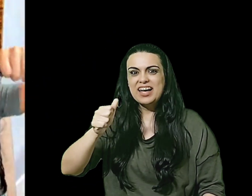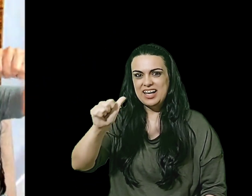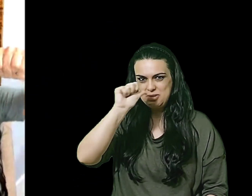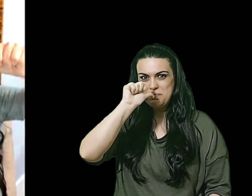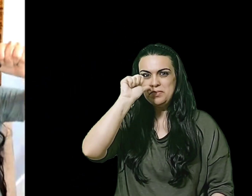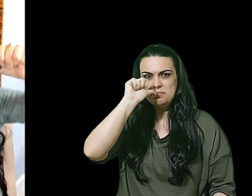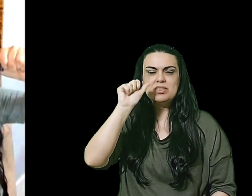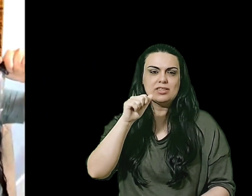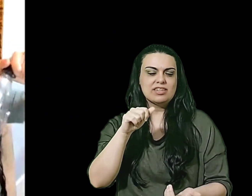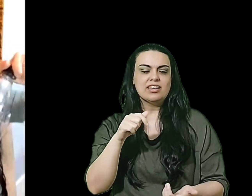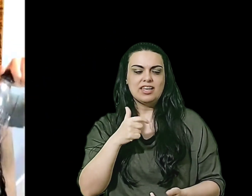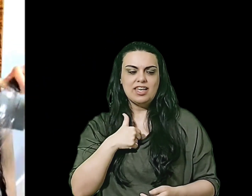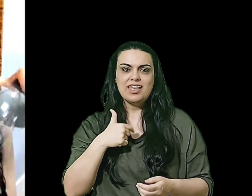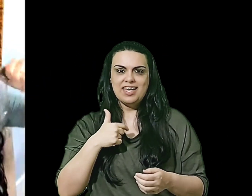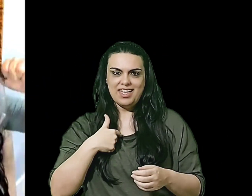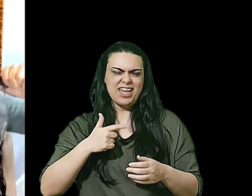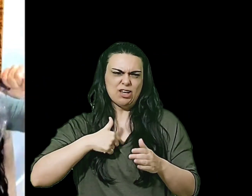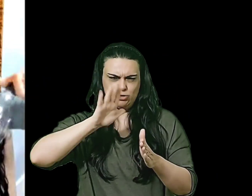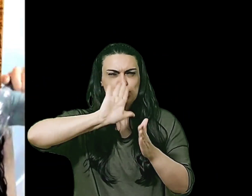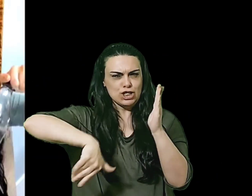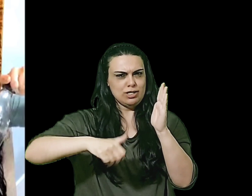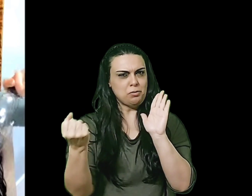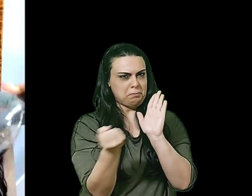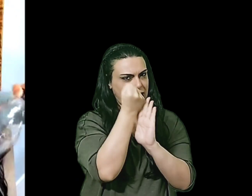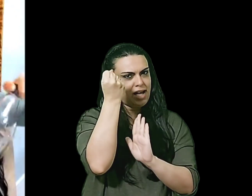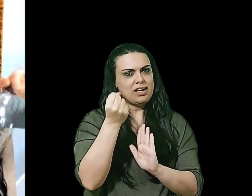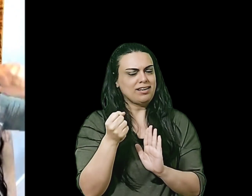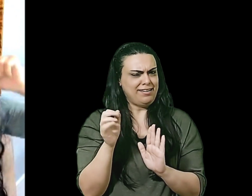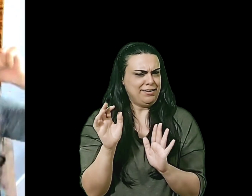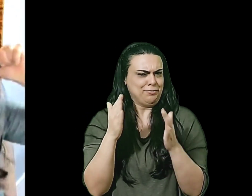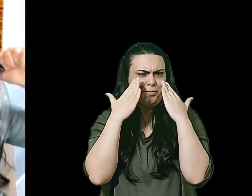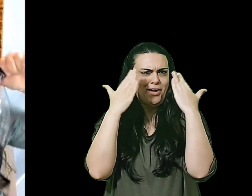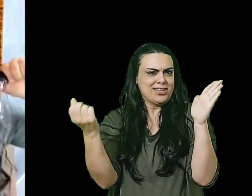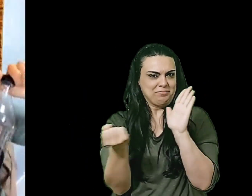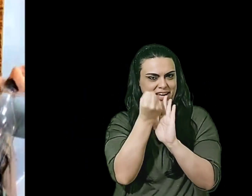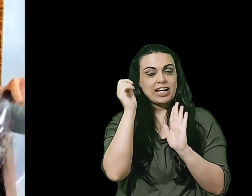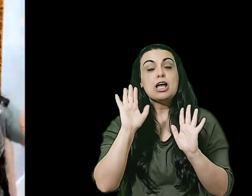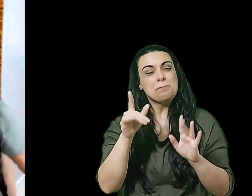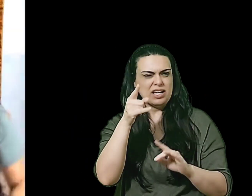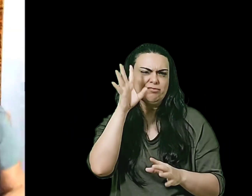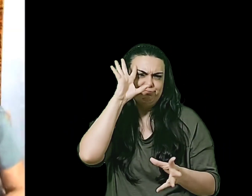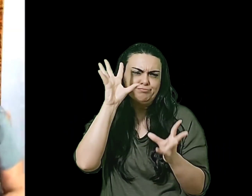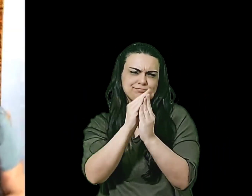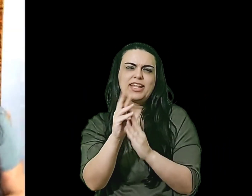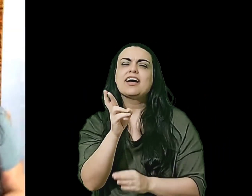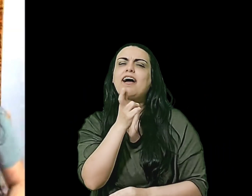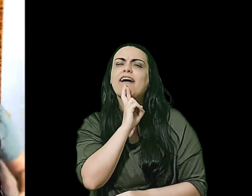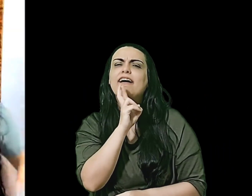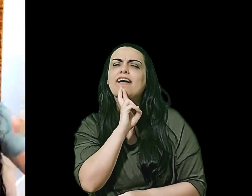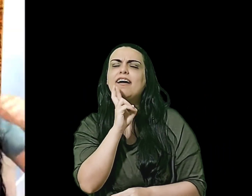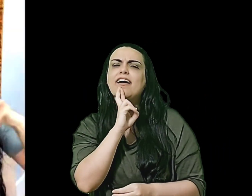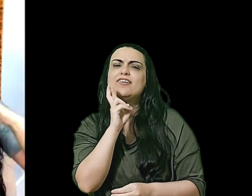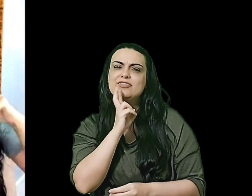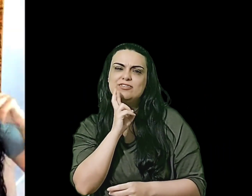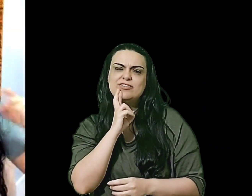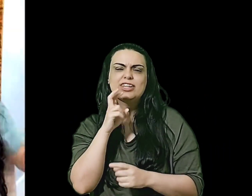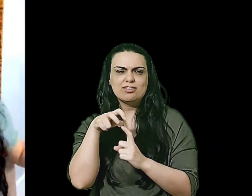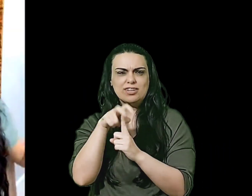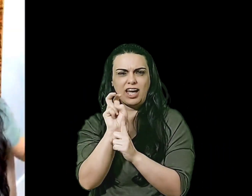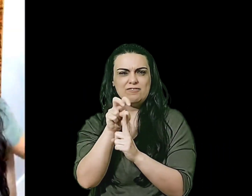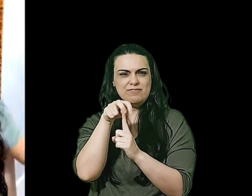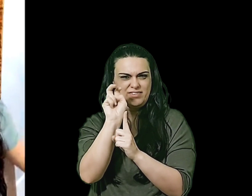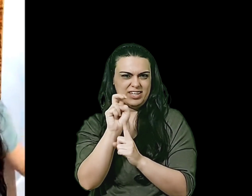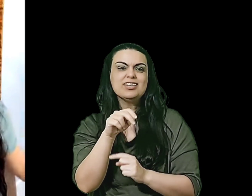bebida? Isso aqui eu tirei porque eu não sou patrocinada, eu não vou dar moral pra ninguém, mas isso aqui todo mundo sabe. Isso aqui é aquele refrigerante que